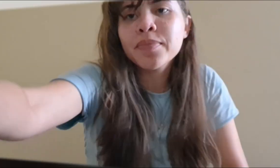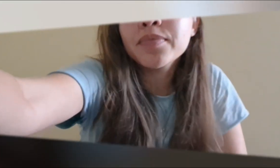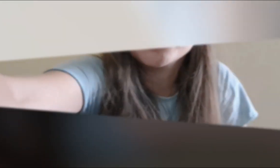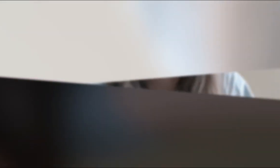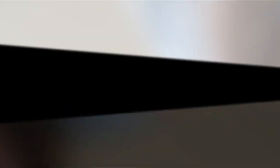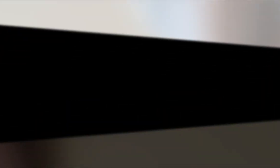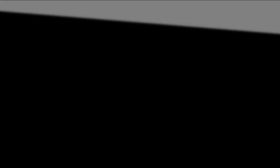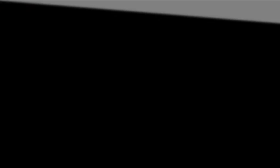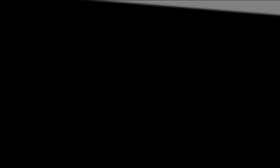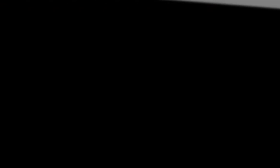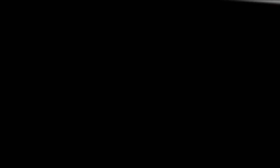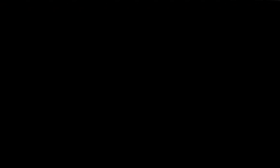meu testemunho, em nome de Jesus Cristo, amém.